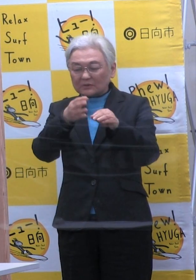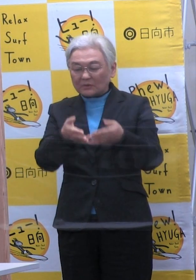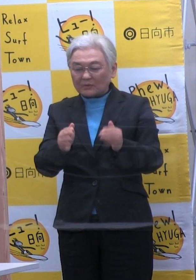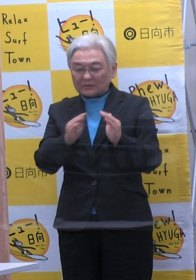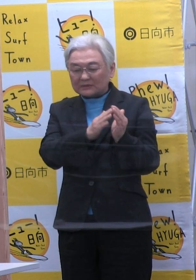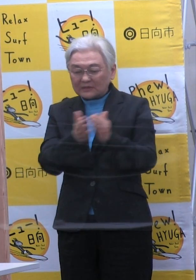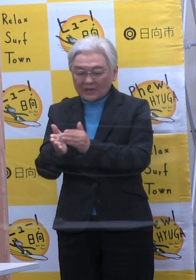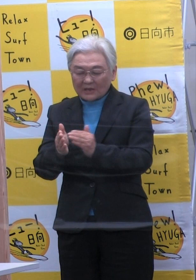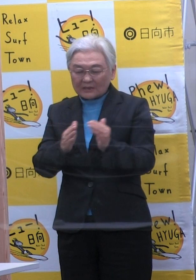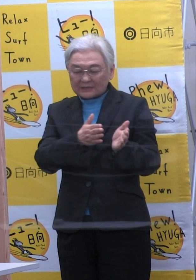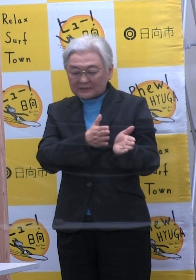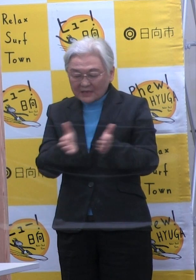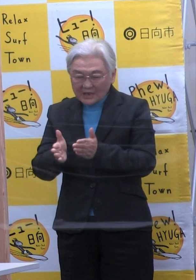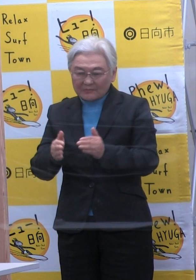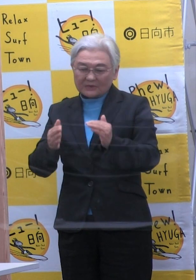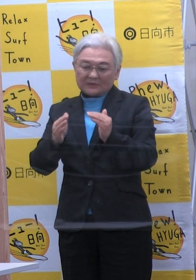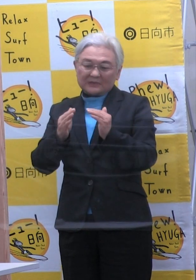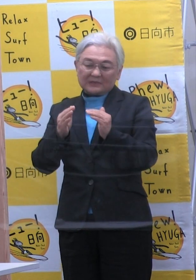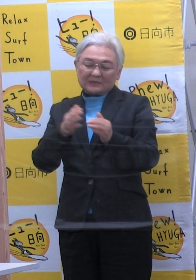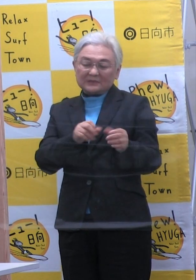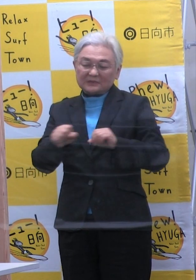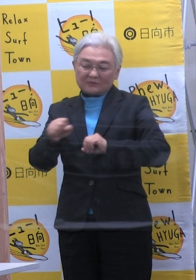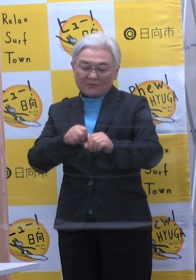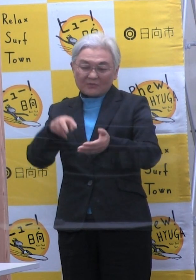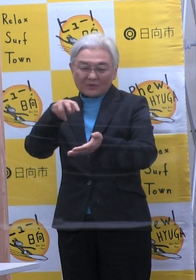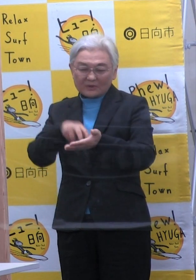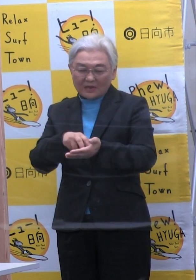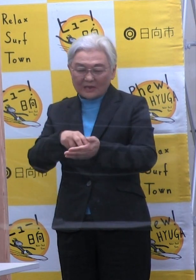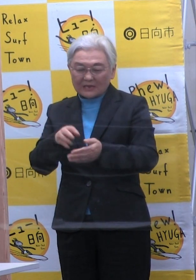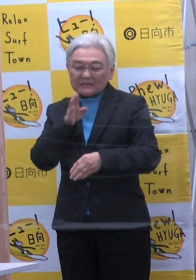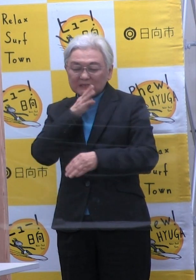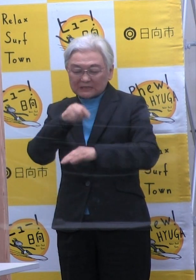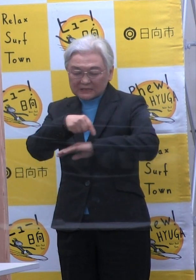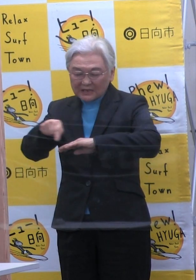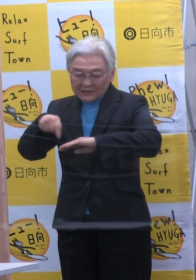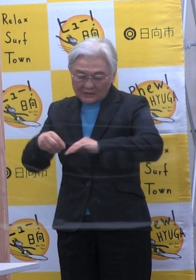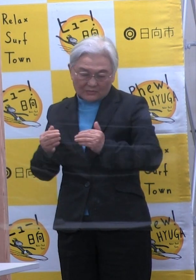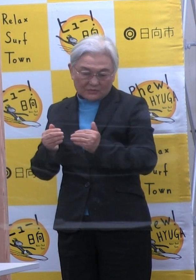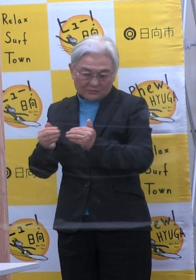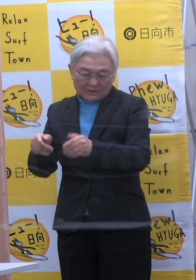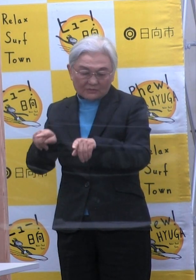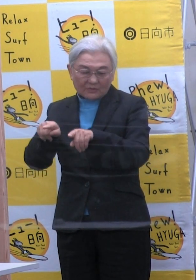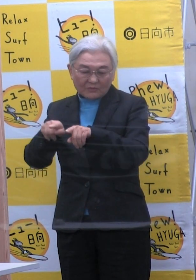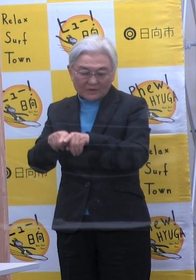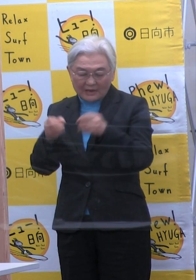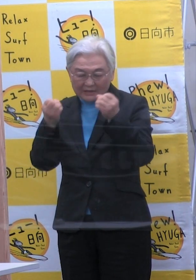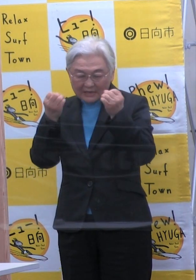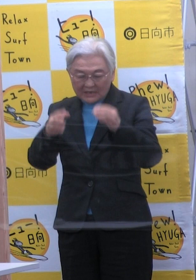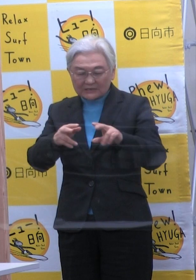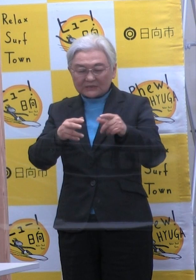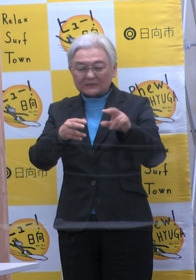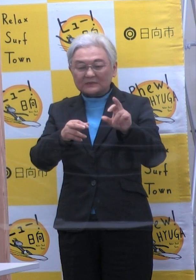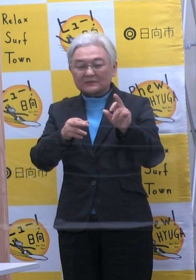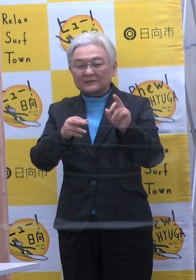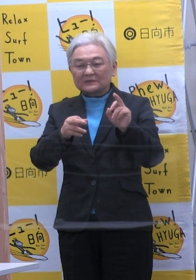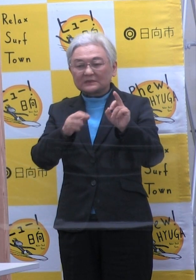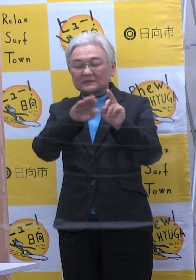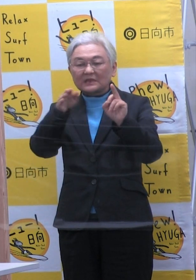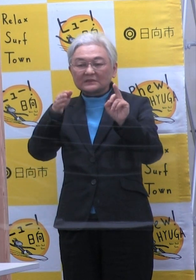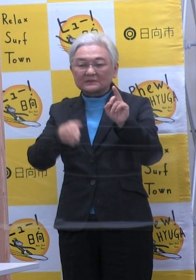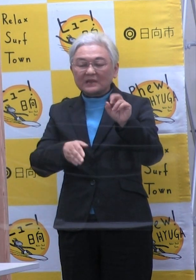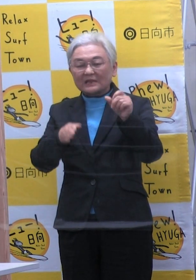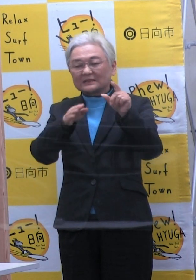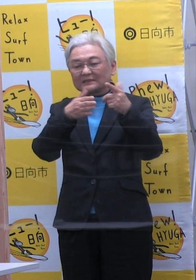事業において引き続き実施設計を進めるとともに、新しい施設の診療でも使用